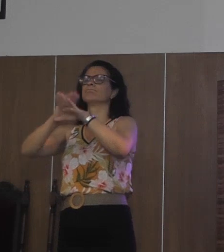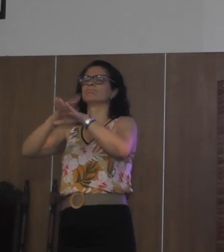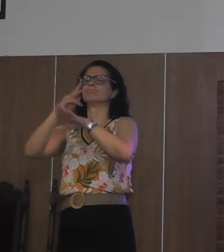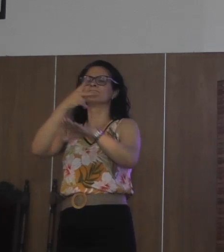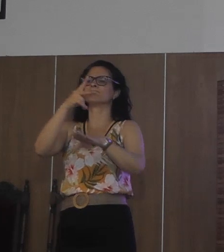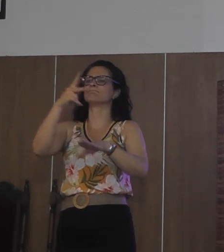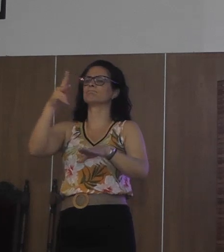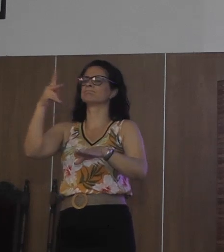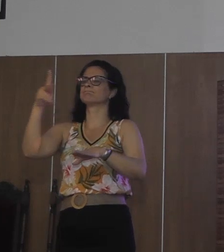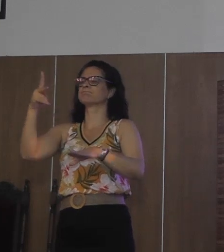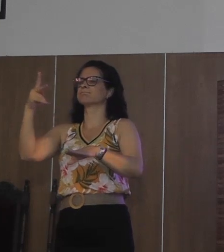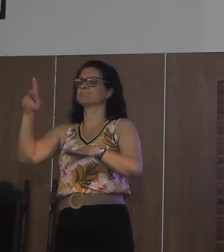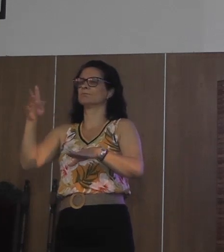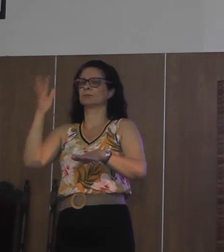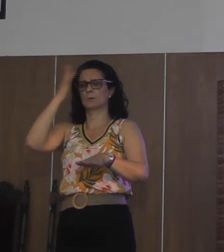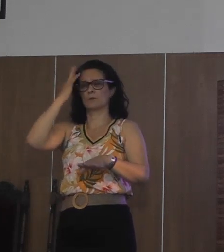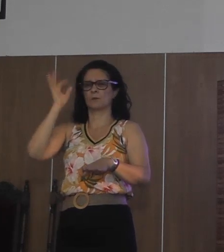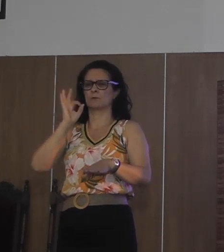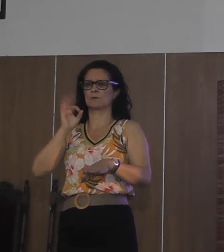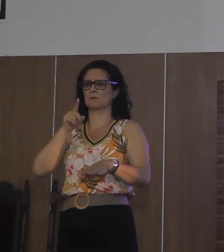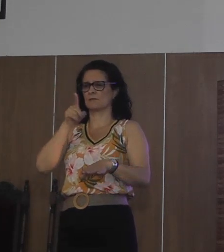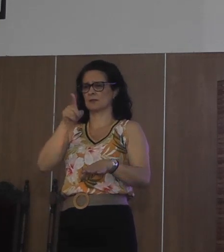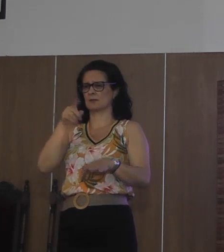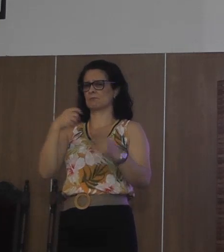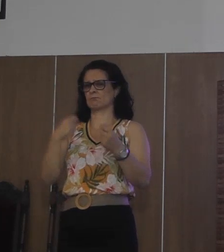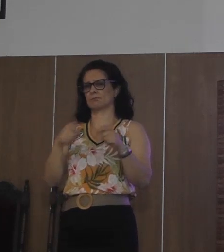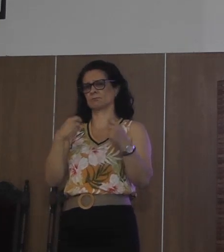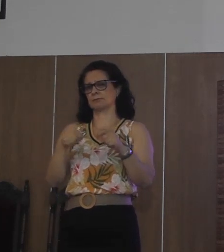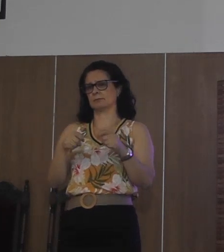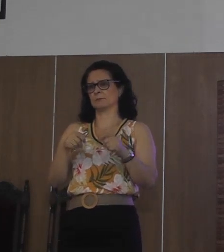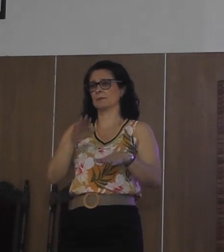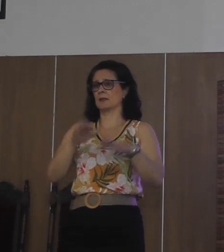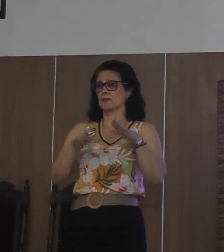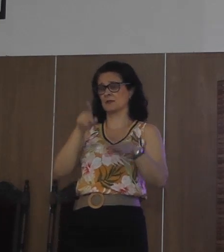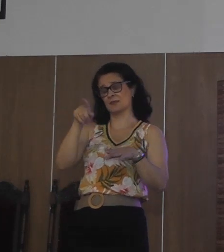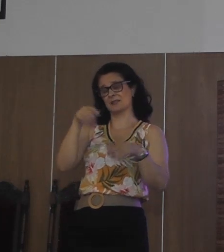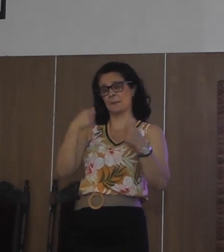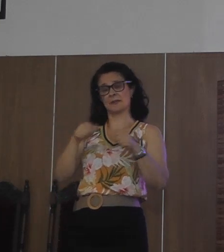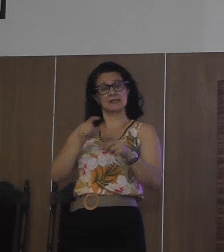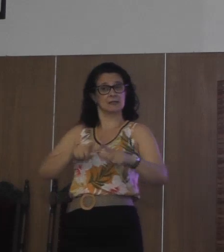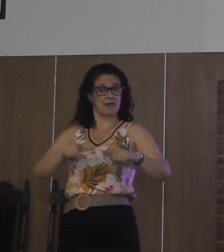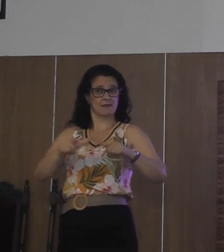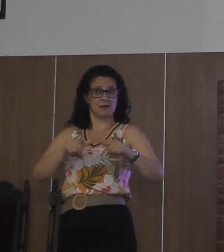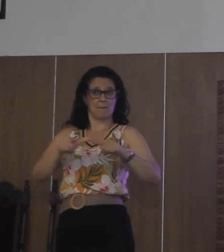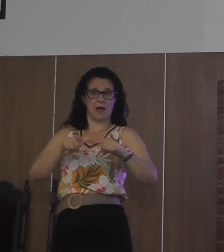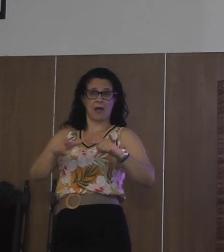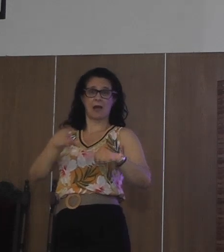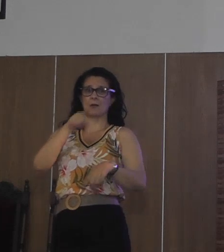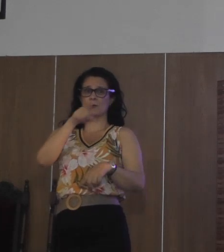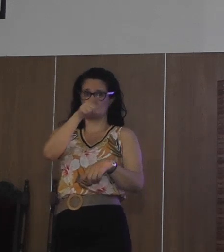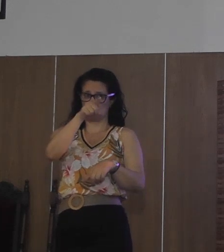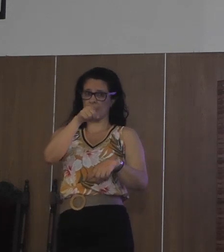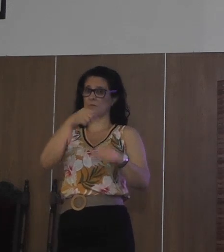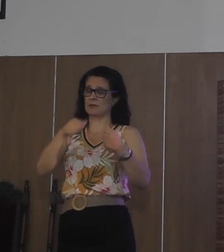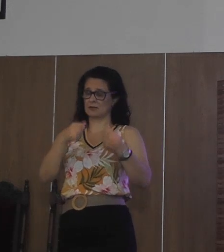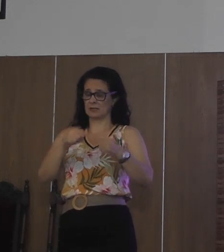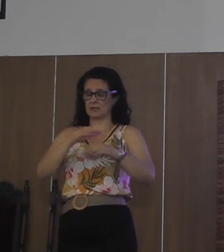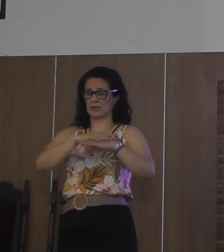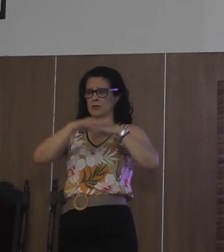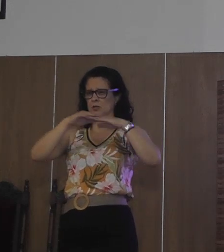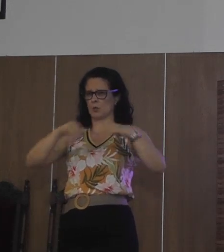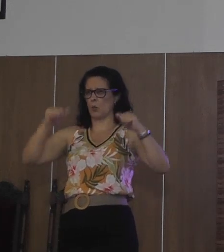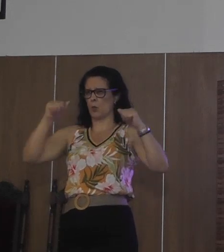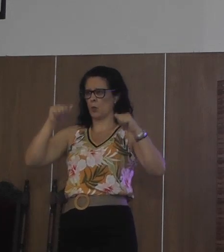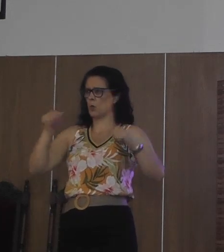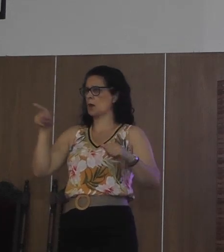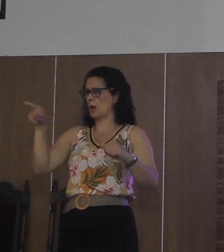lar, aquilo que você precisa. Talvez você precisa de um emprego, outro já precisa de uma cura, outro já